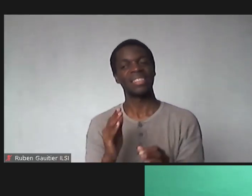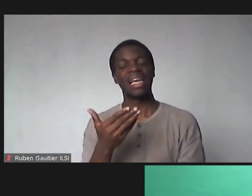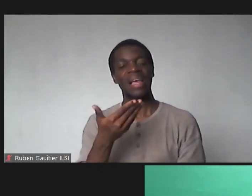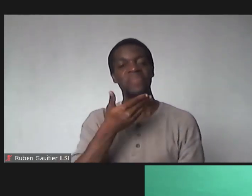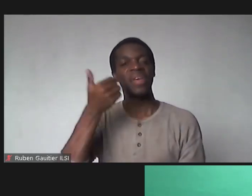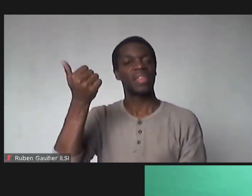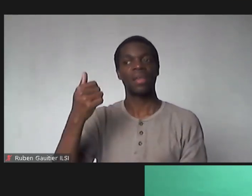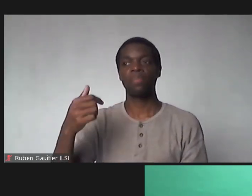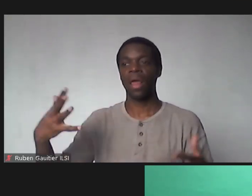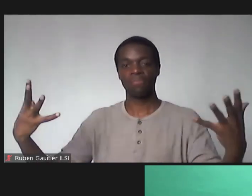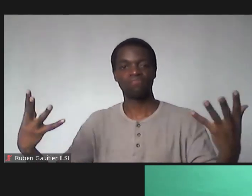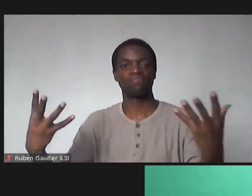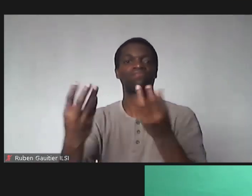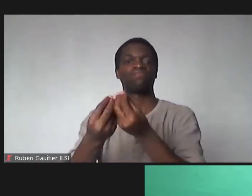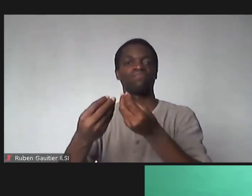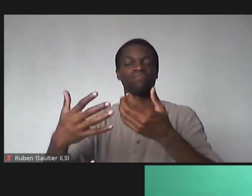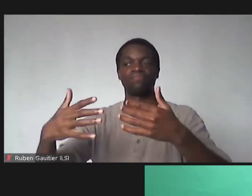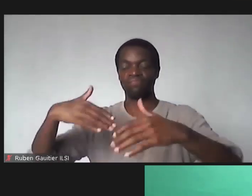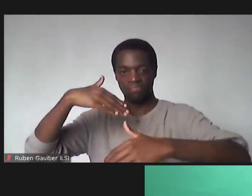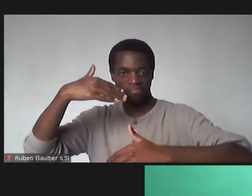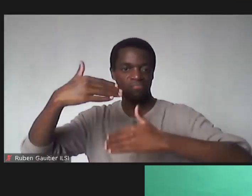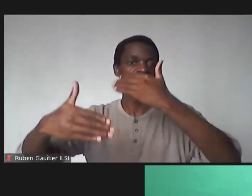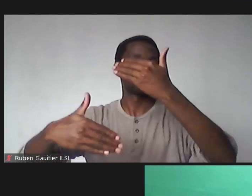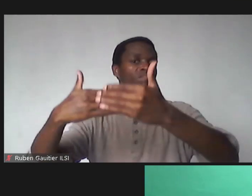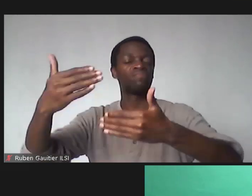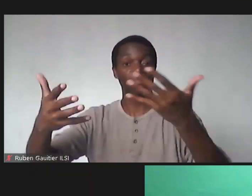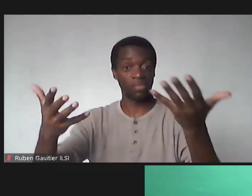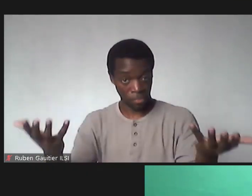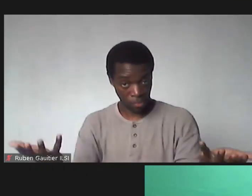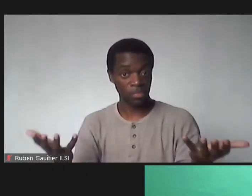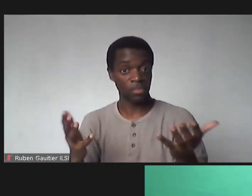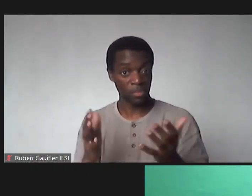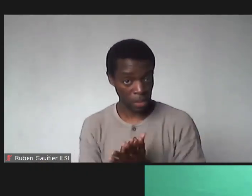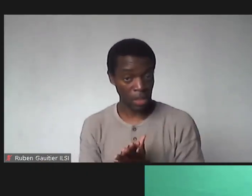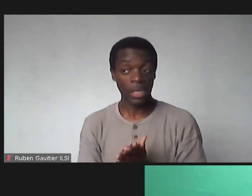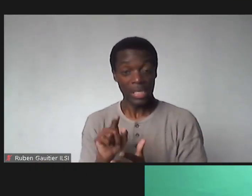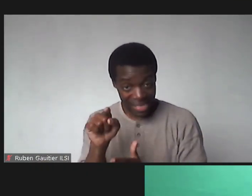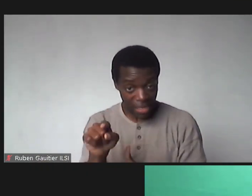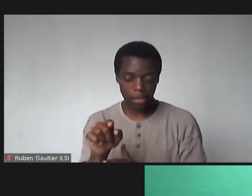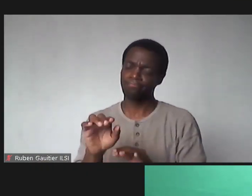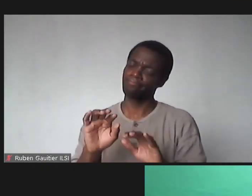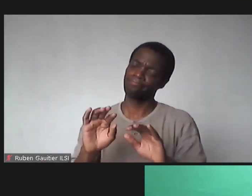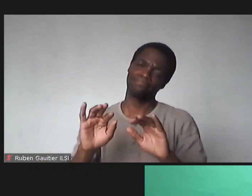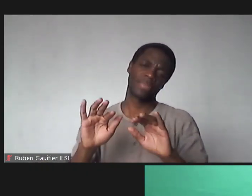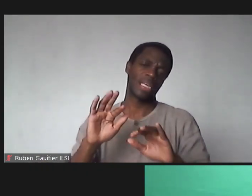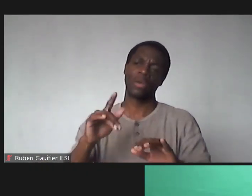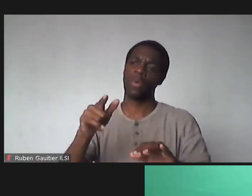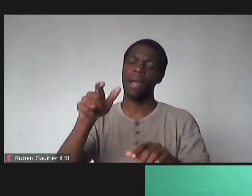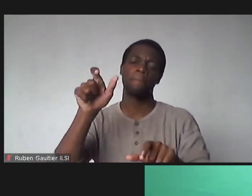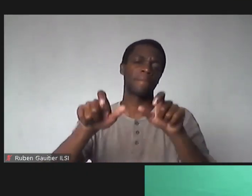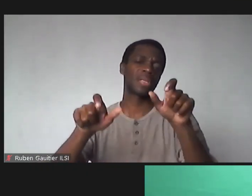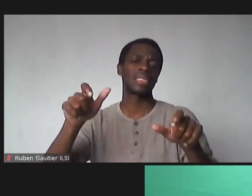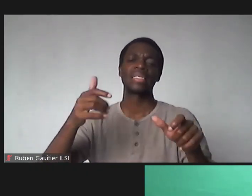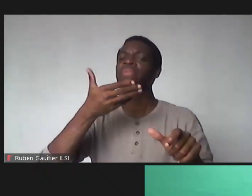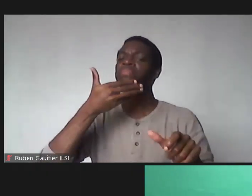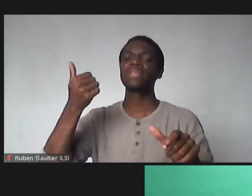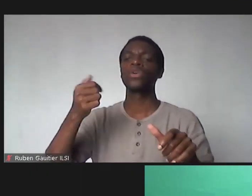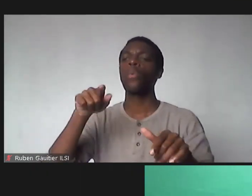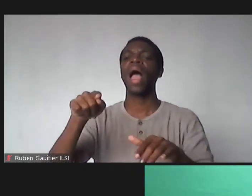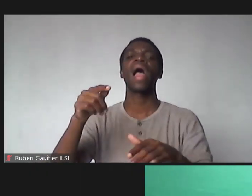teníamos un espacio mucho más fuerte y una visibilidad mucho más grande de la gente, de las personas con